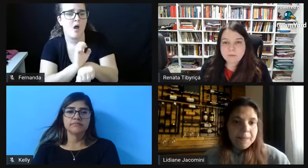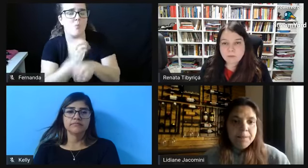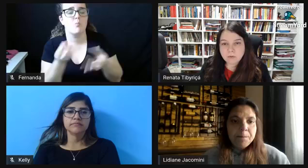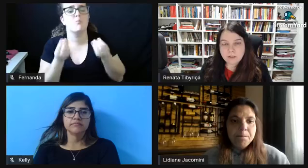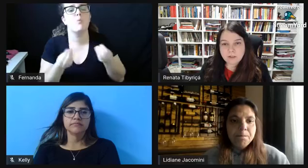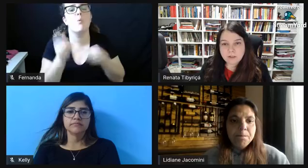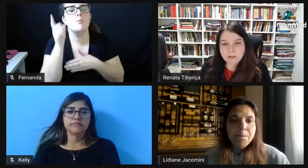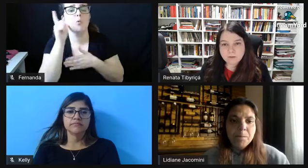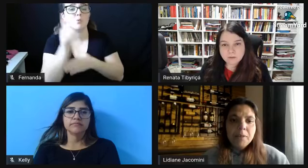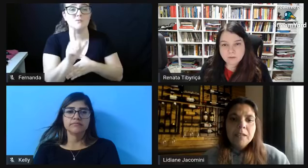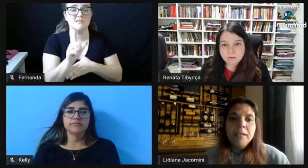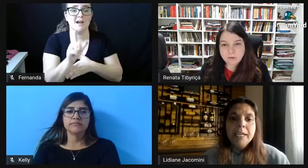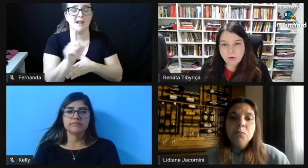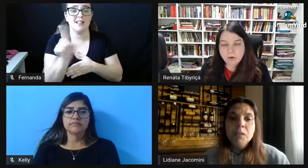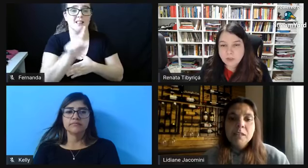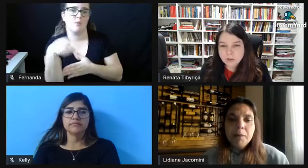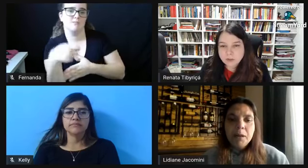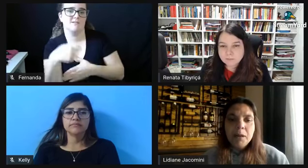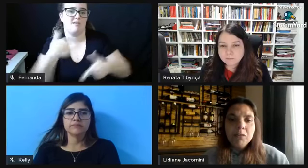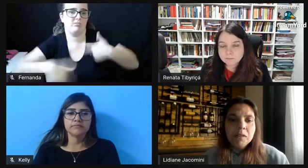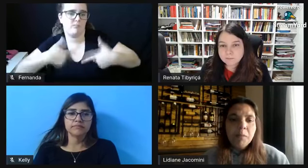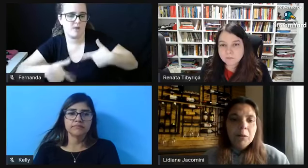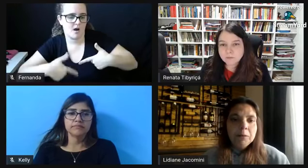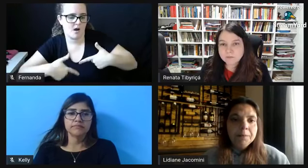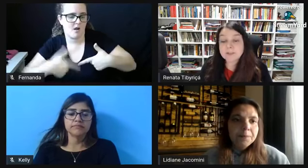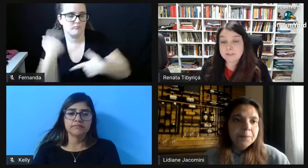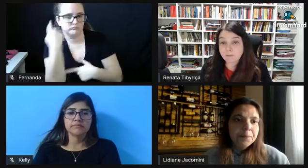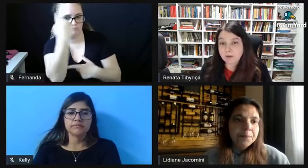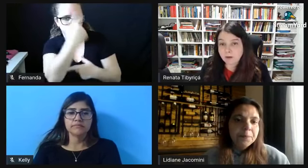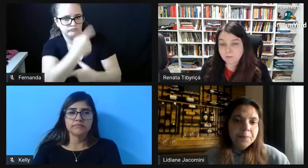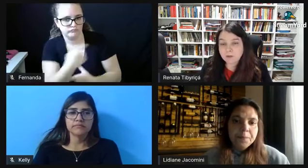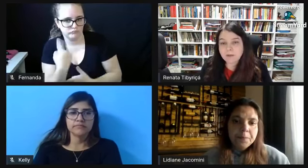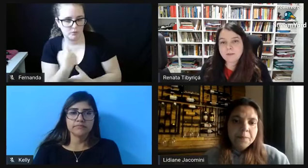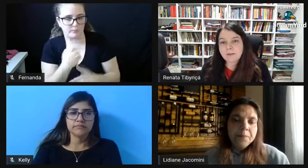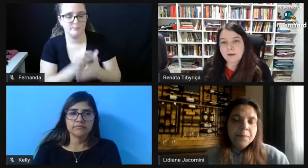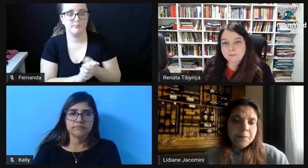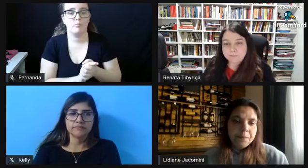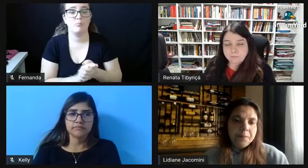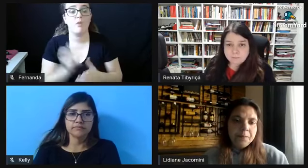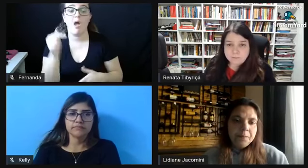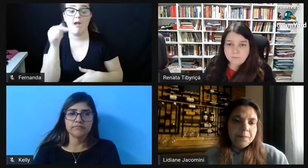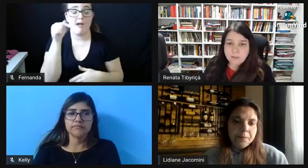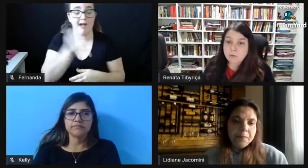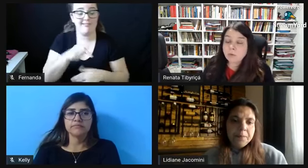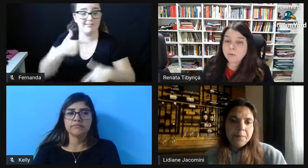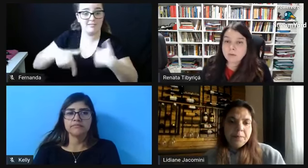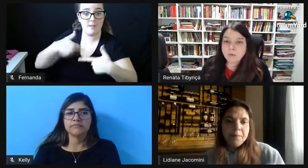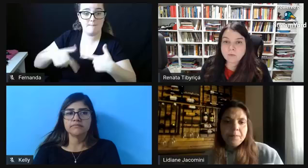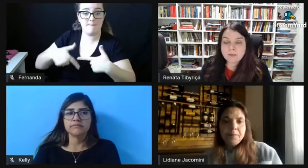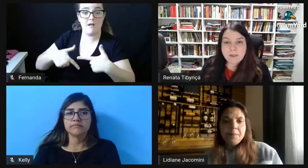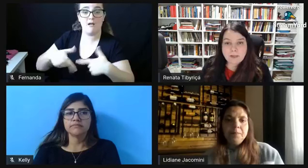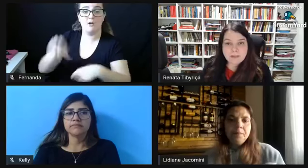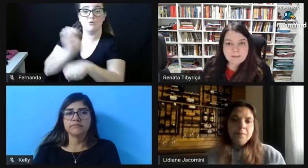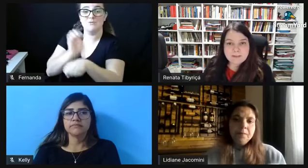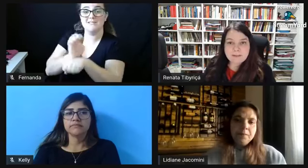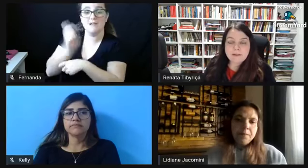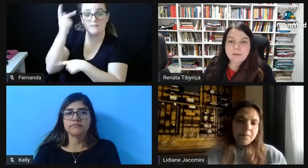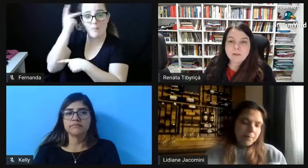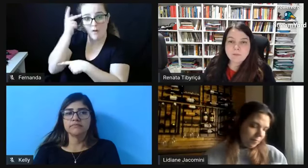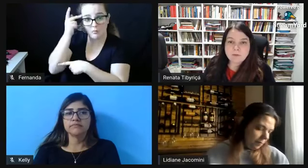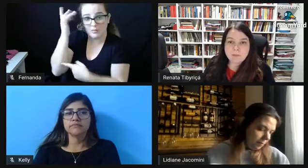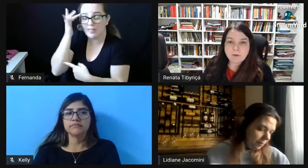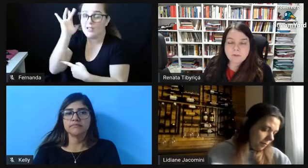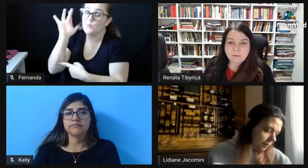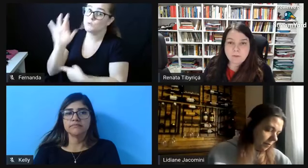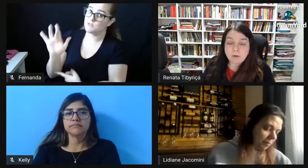é professora... Da rede municipal de São Paulo. São Paulo, tá. Eu não sei se na